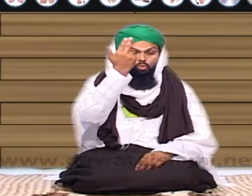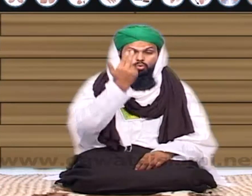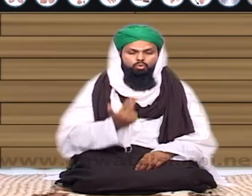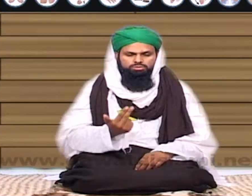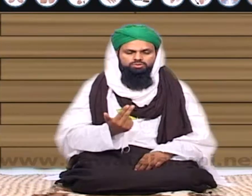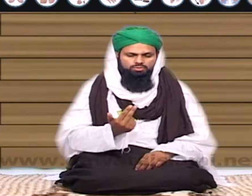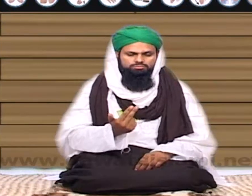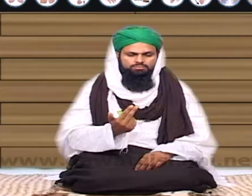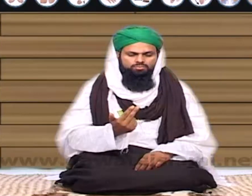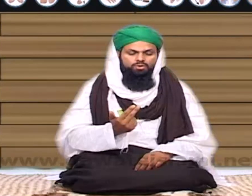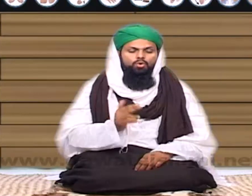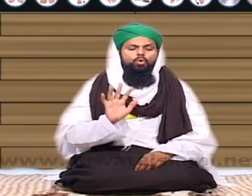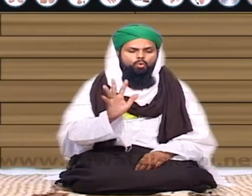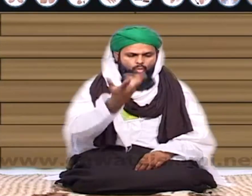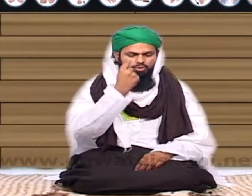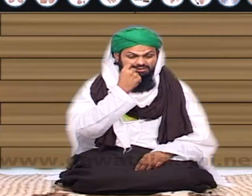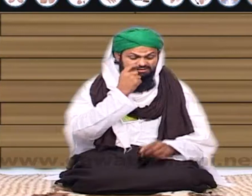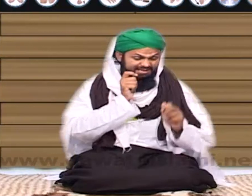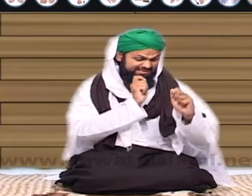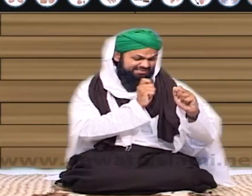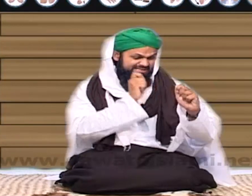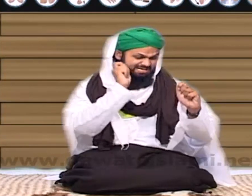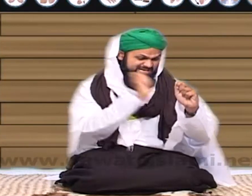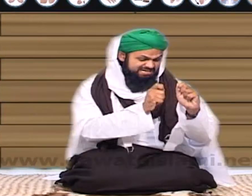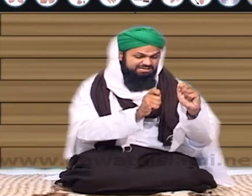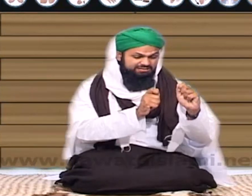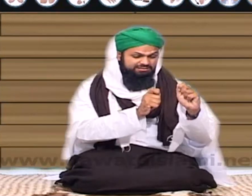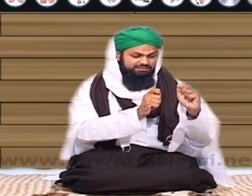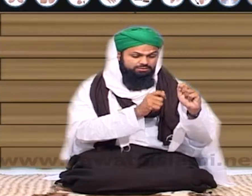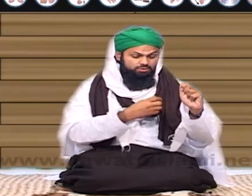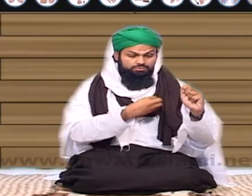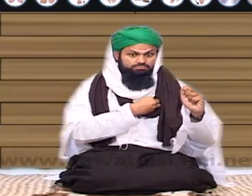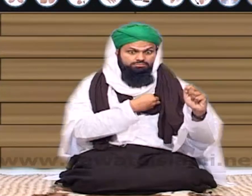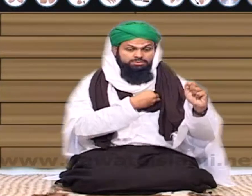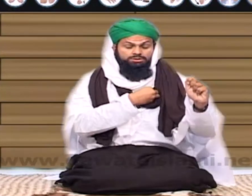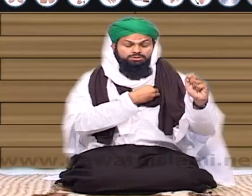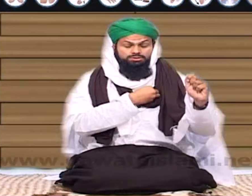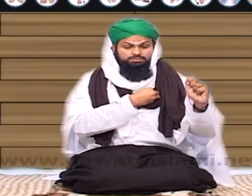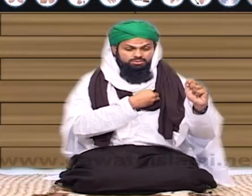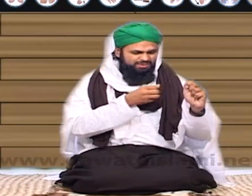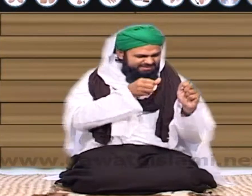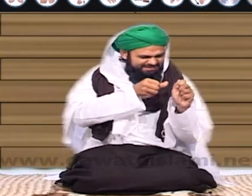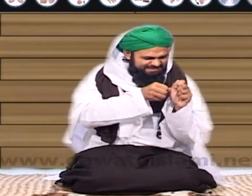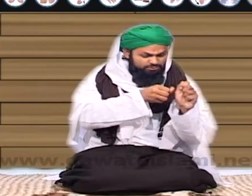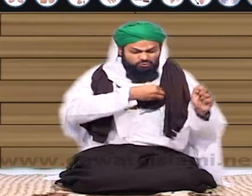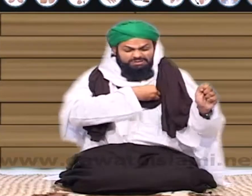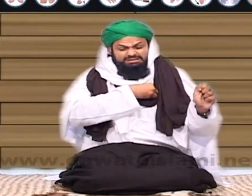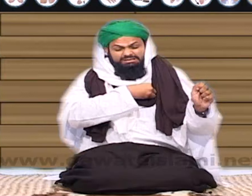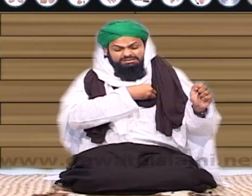تصور کرے کوئی کہ ایسے ہی اگر کوئی کیل ہمیں چبھائے، کبھی کبھی آپ کو کیل چبھی ہوگی یا پن چبھی